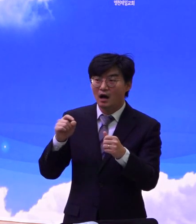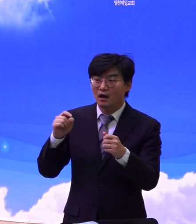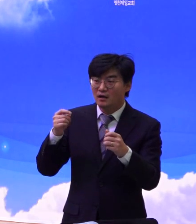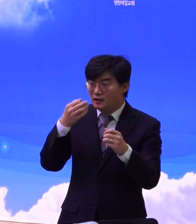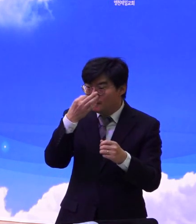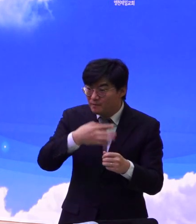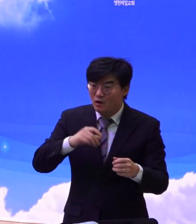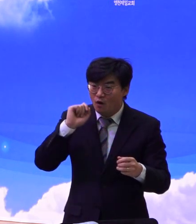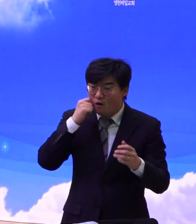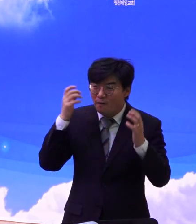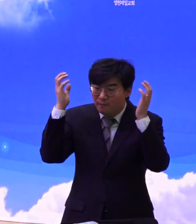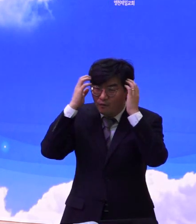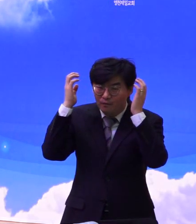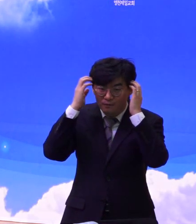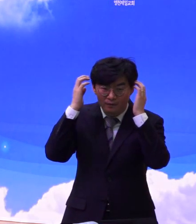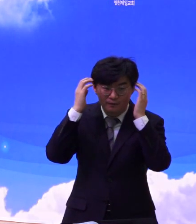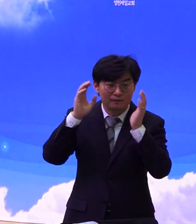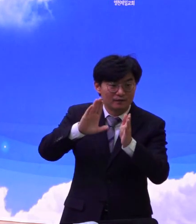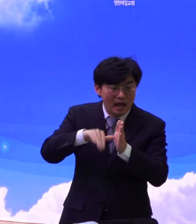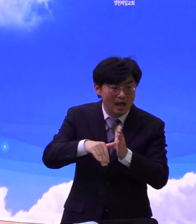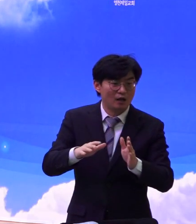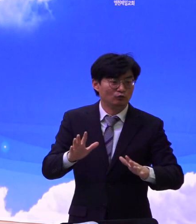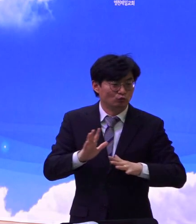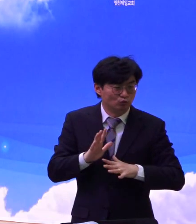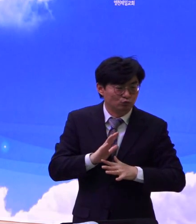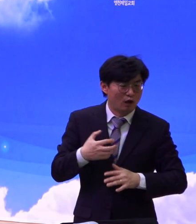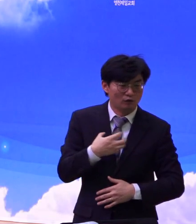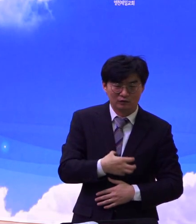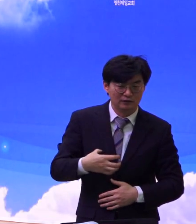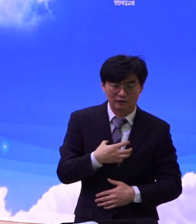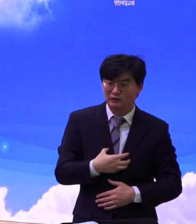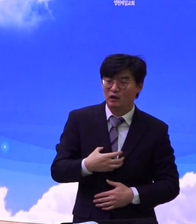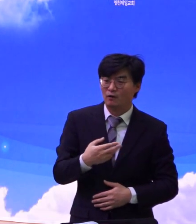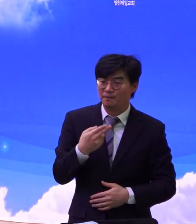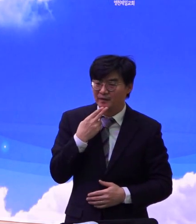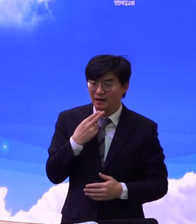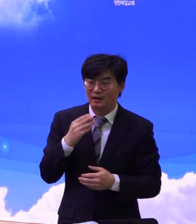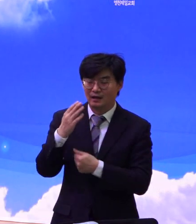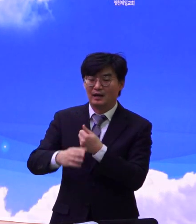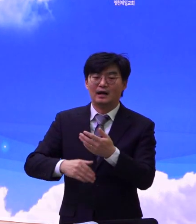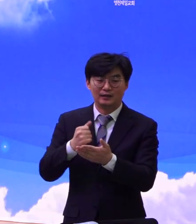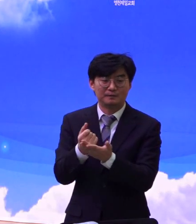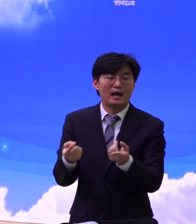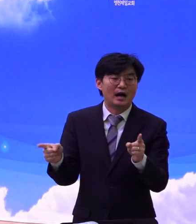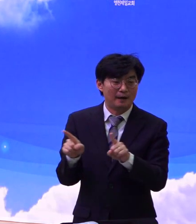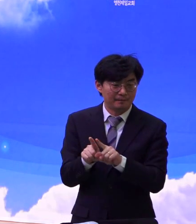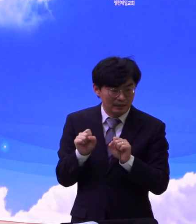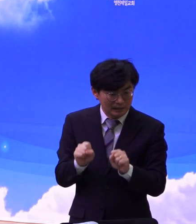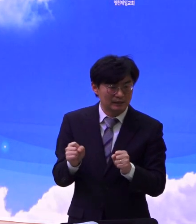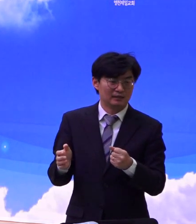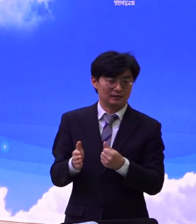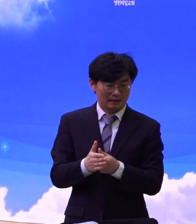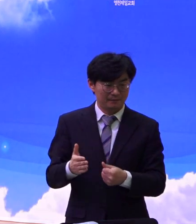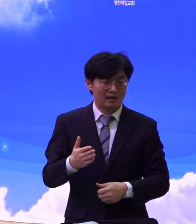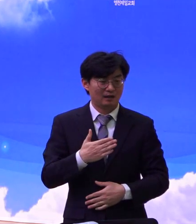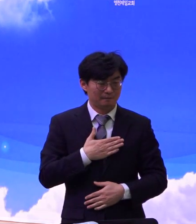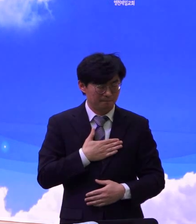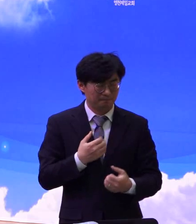믿음의 사람은 그런 사람입니다. 하나님께서 여러분과 함께 계십니다. 여러분이